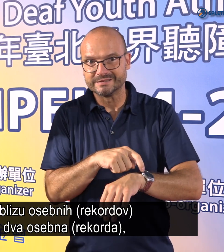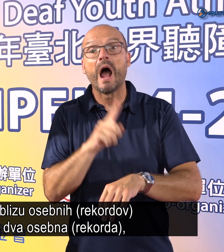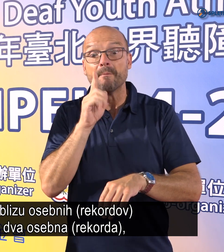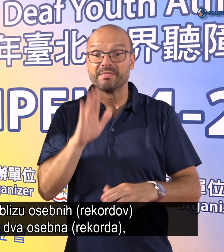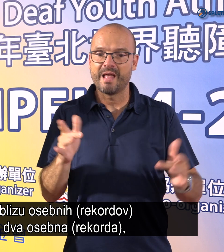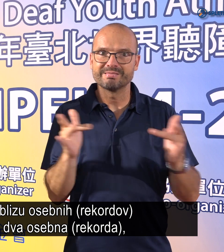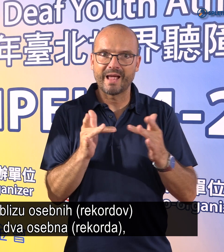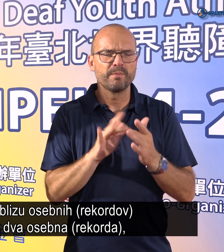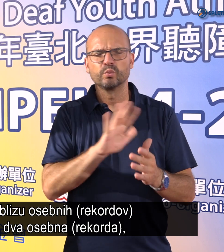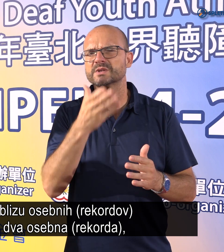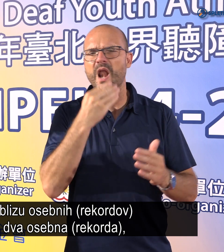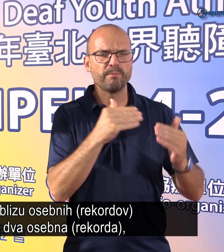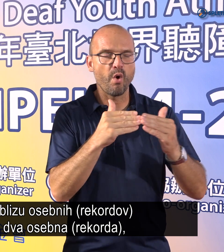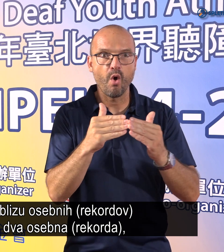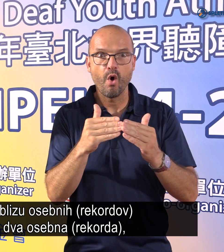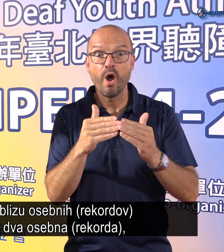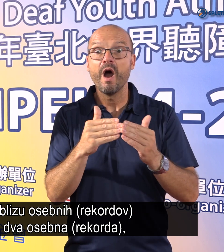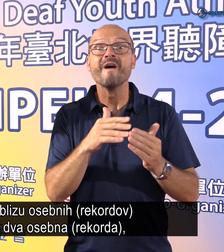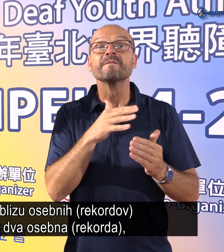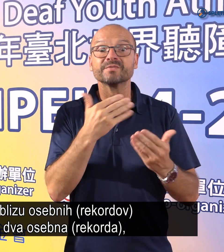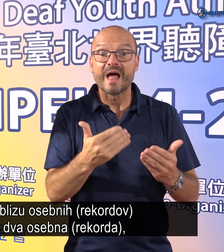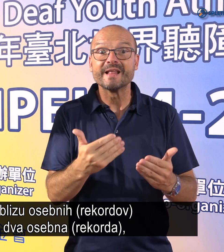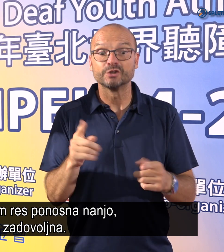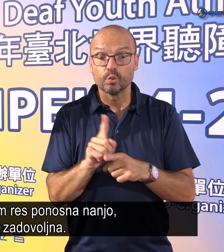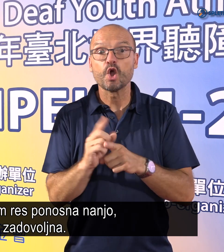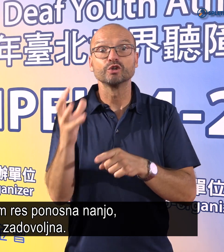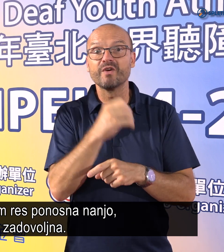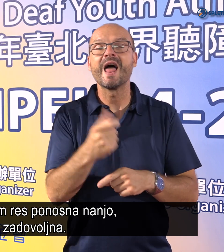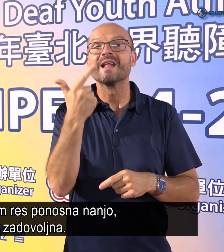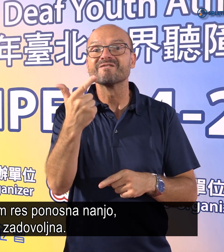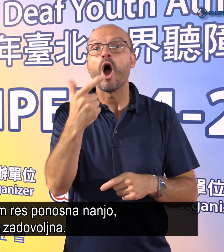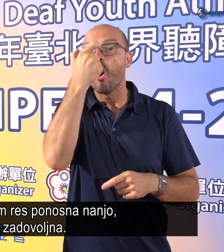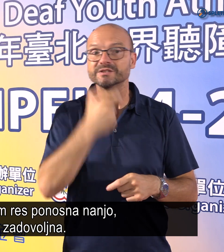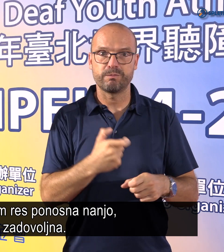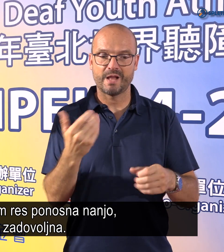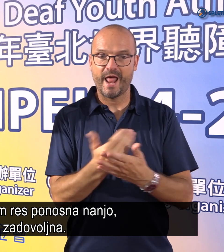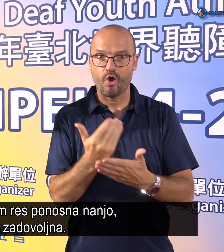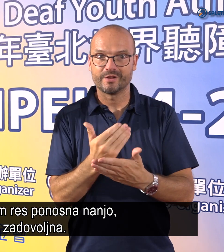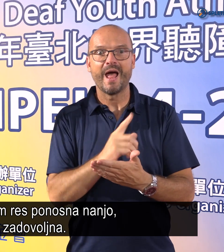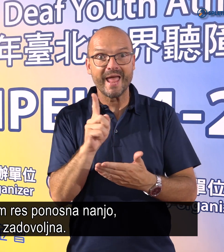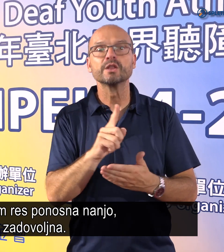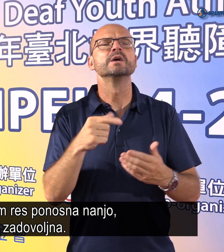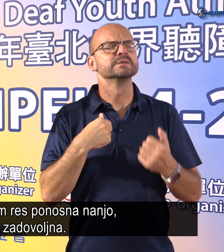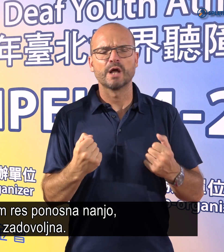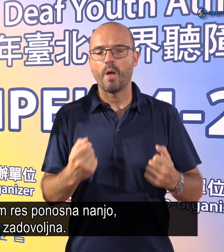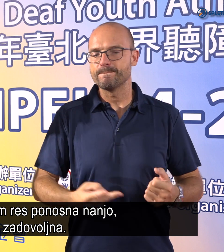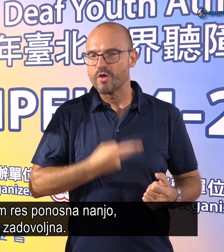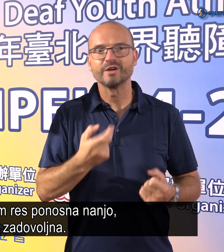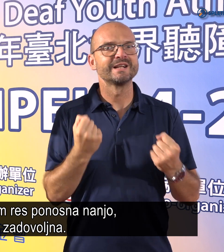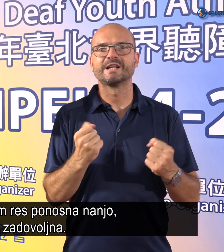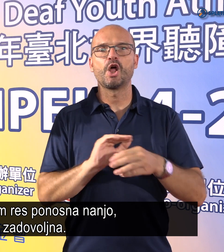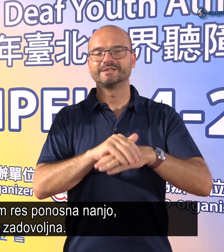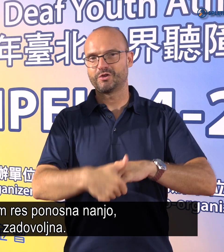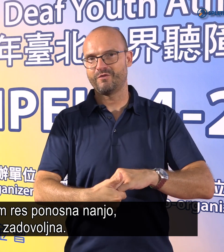šla blizu osebnih in celo danes 2 osebna. Tako da sem res ponosna nanjo pa zadovoljna.